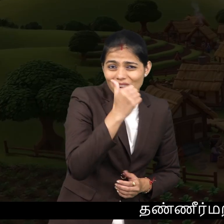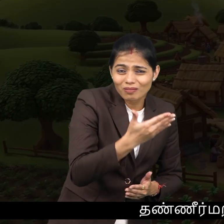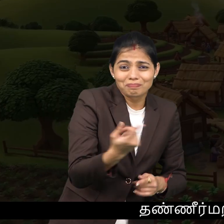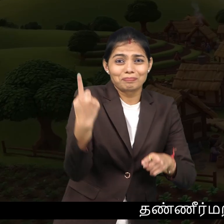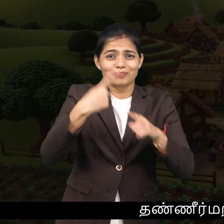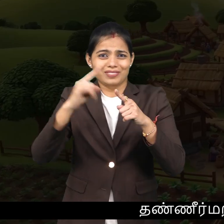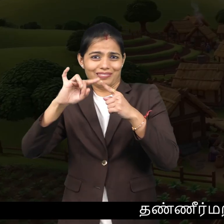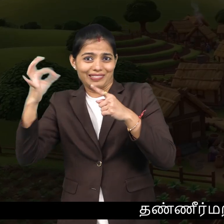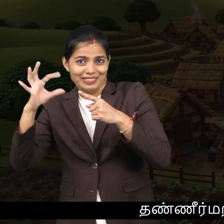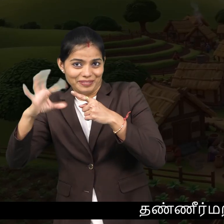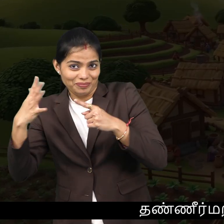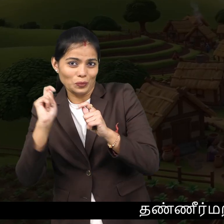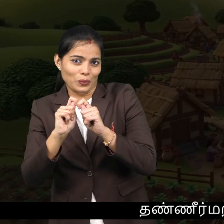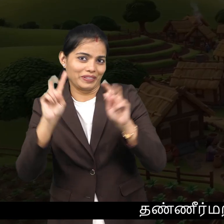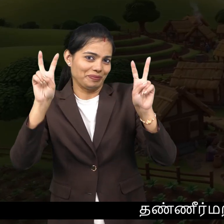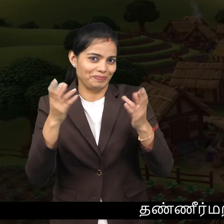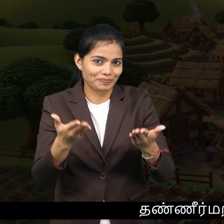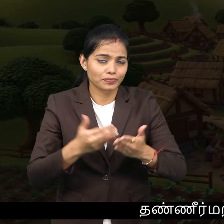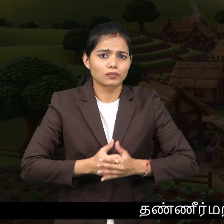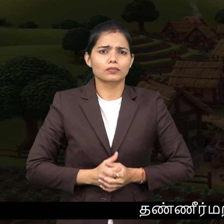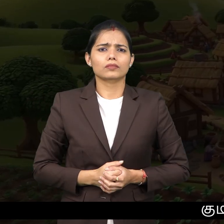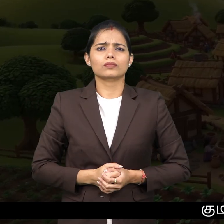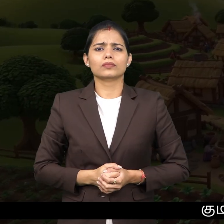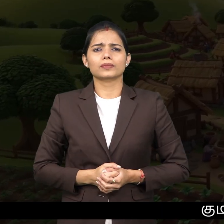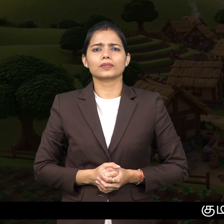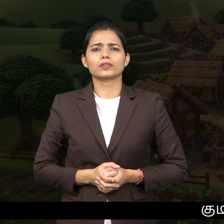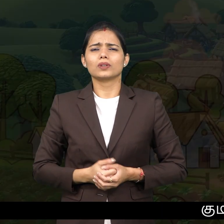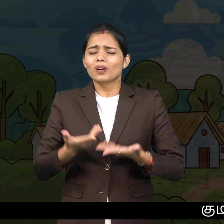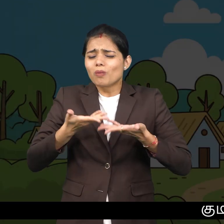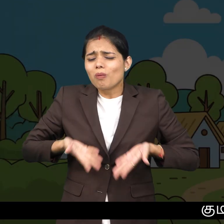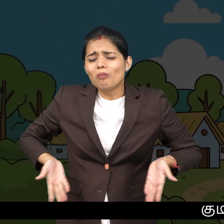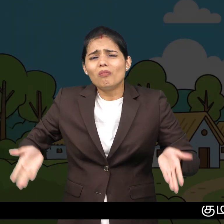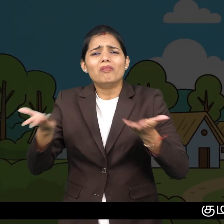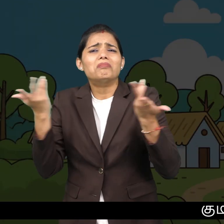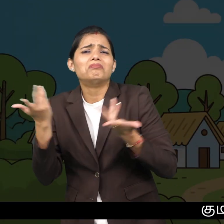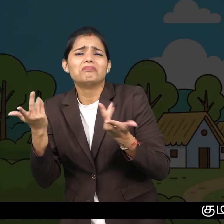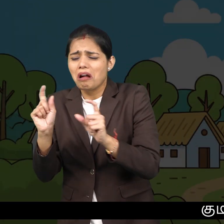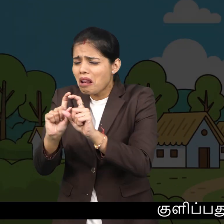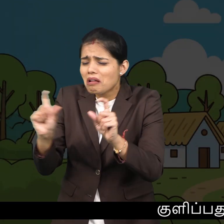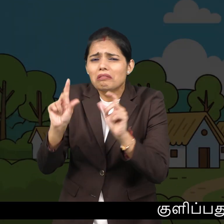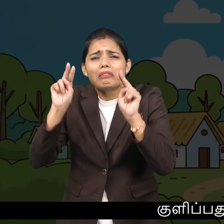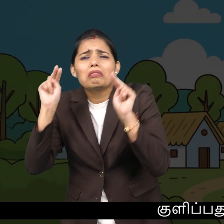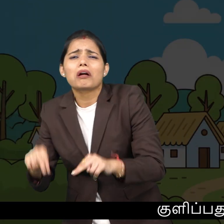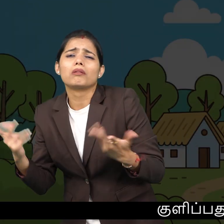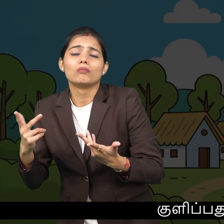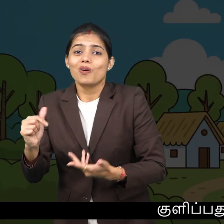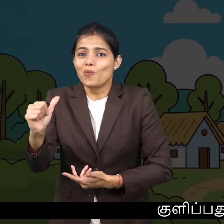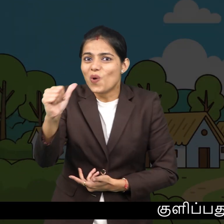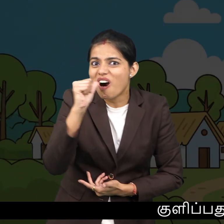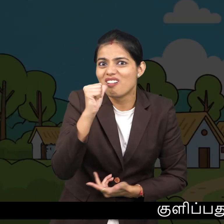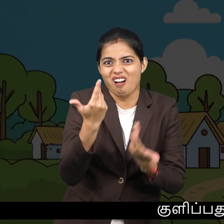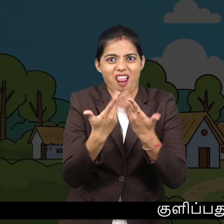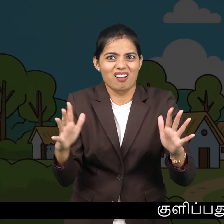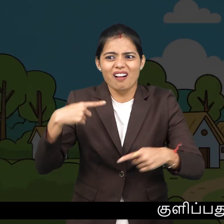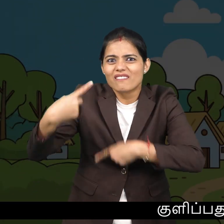தண்ணீர் மற்றும் மின்சாரம் சேவைகள். குடிப்பது, சமைப்பது, குளிப்பது